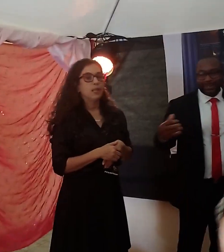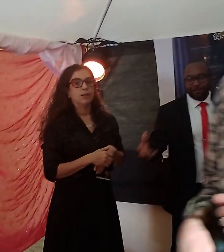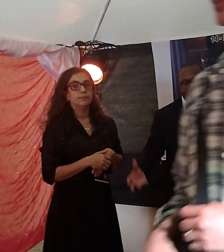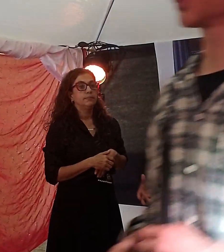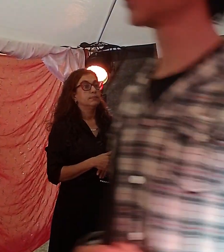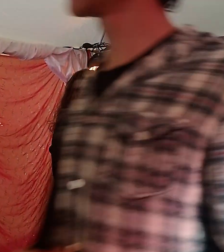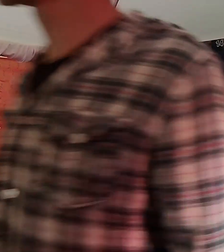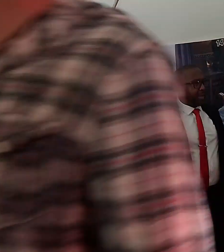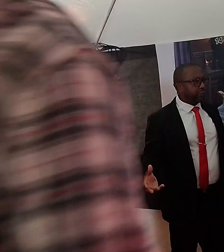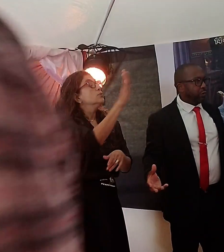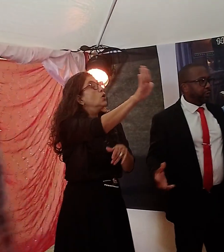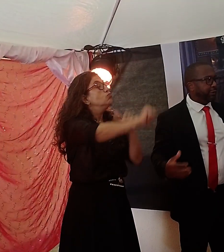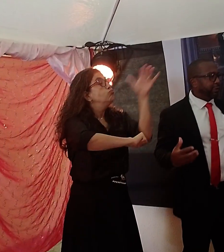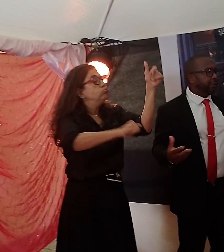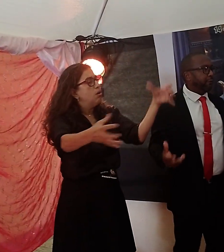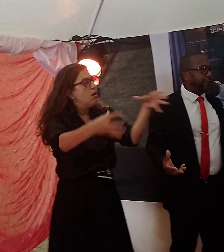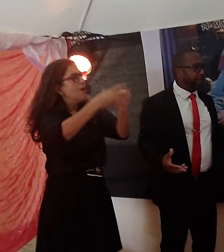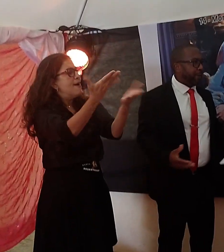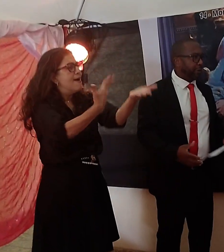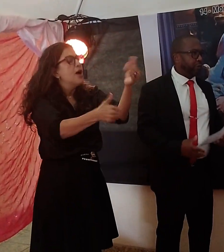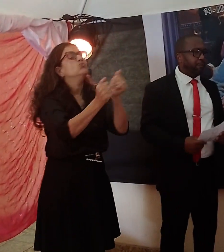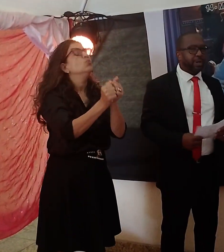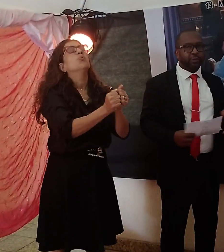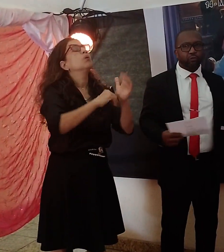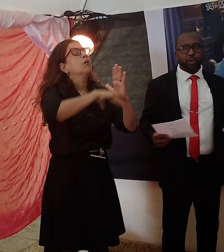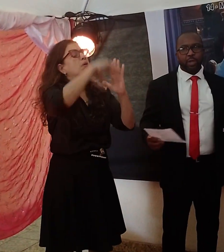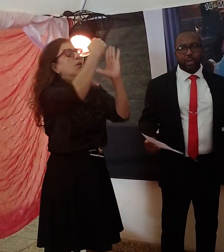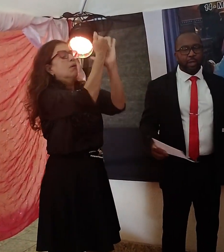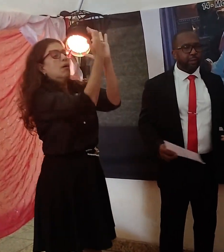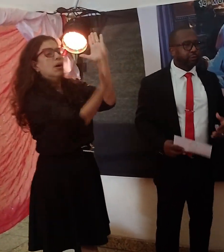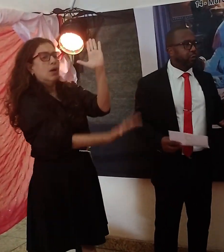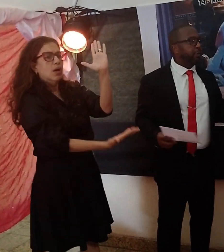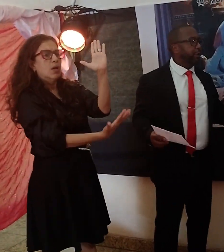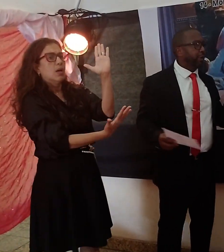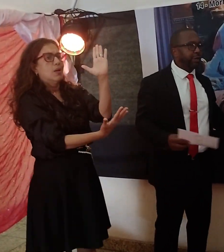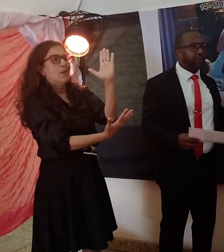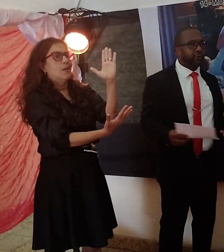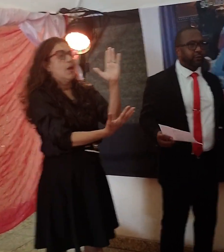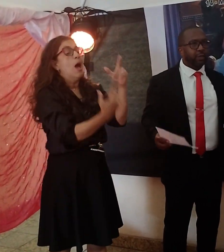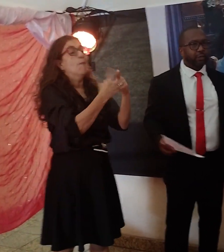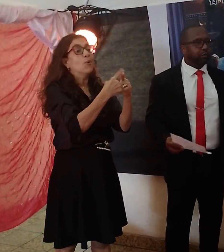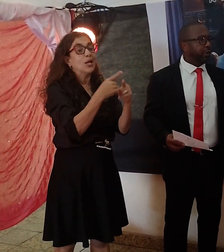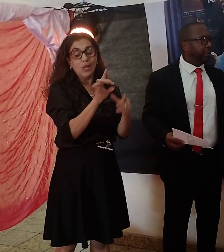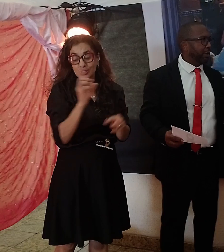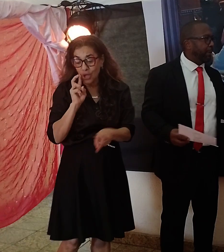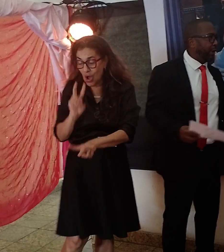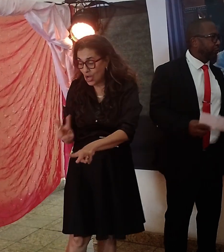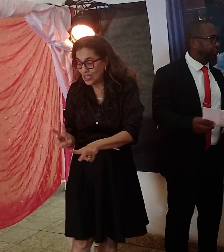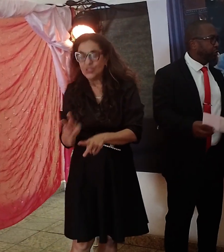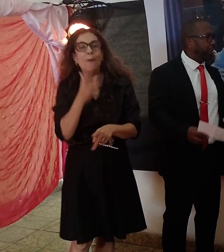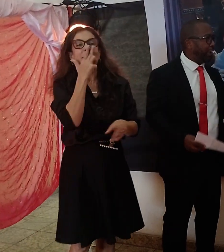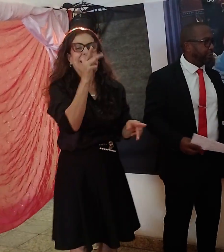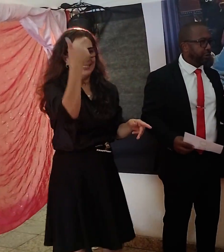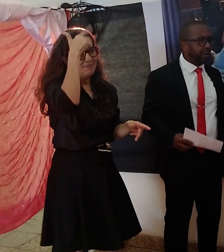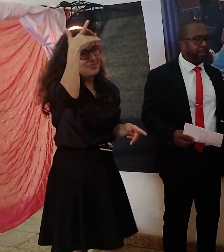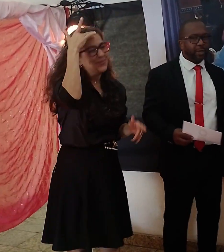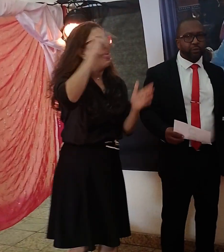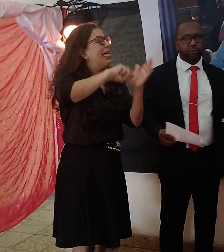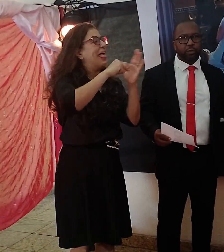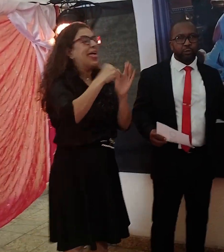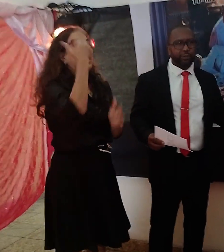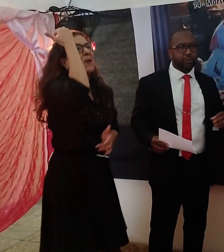fazer parte da Páscoa. O que significa a Páscoa? A Páscoa não é esse momento que a gente vê aí de coelhinho da Páscoa, chocolate, não. A